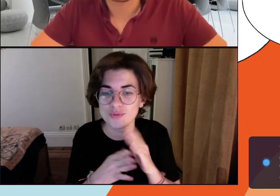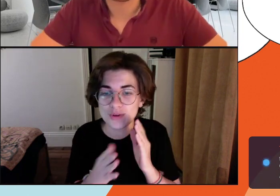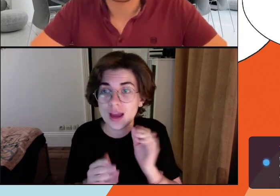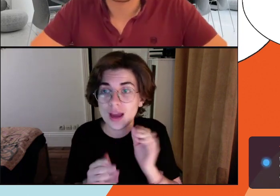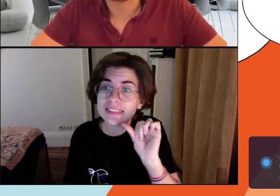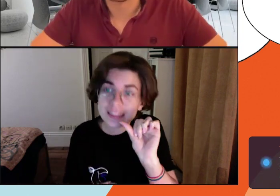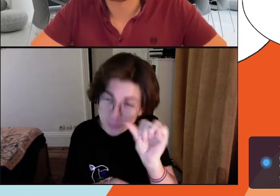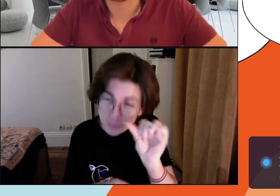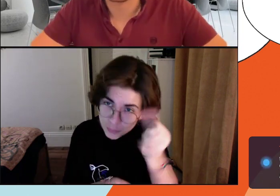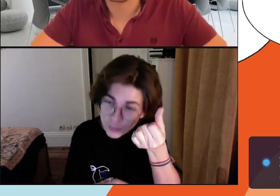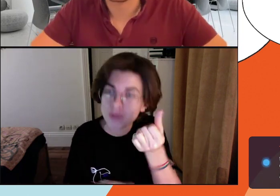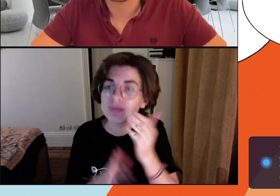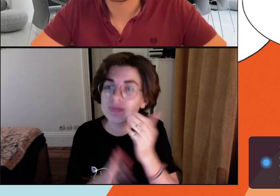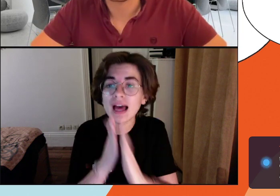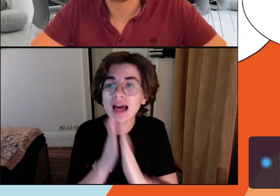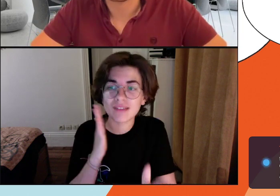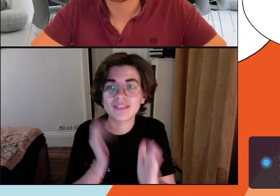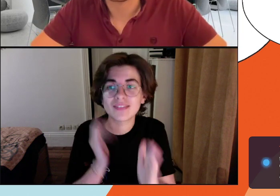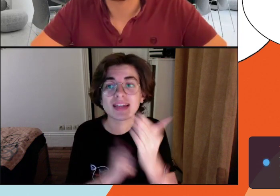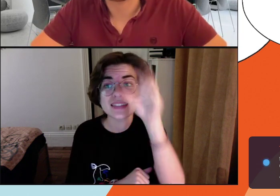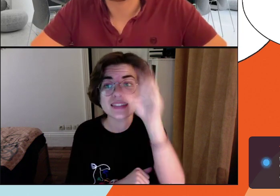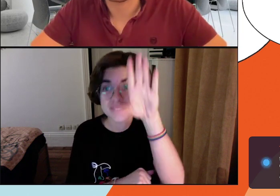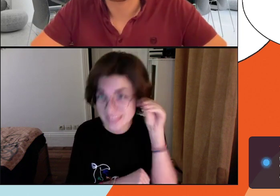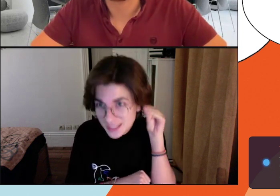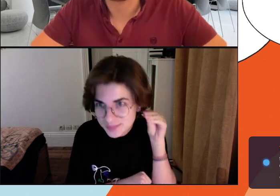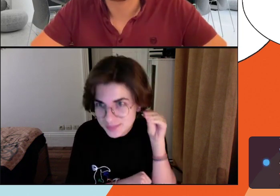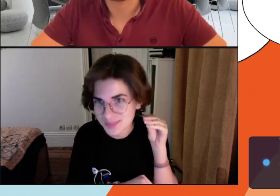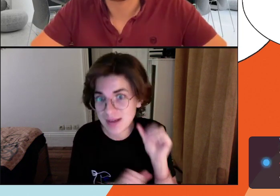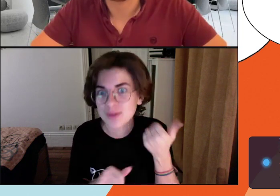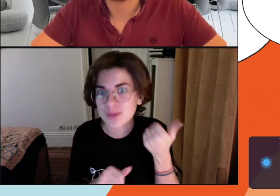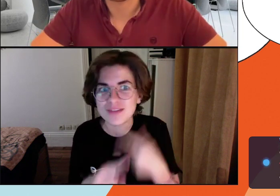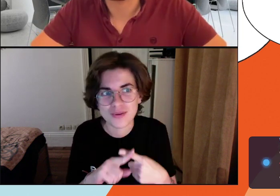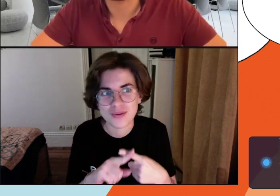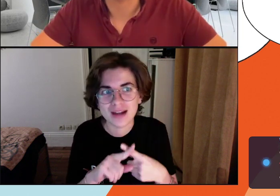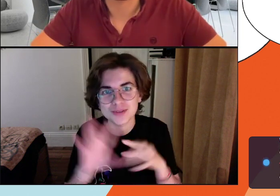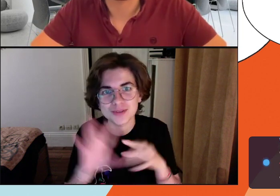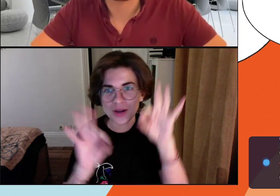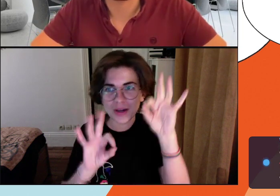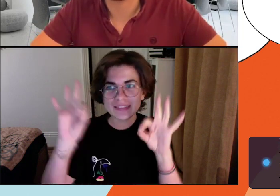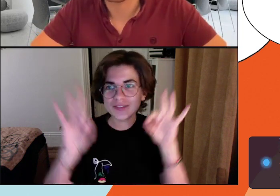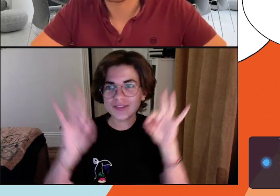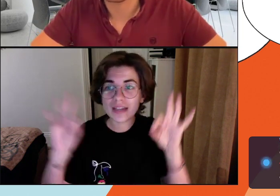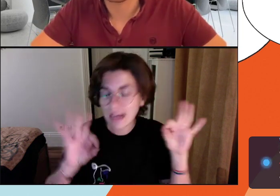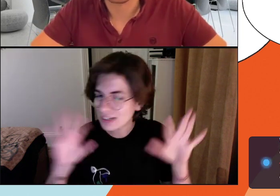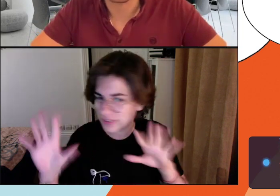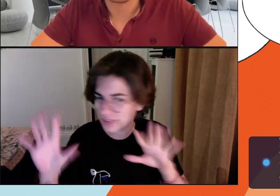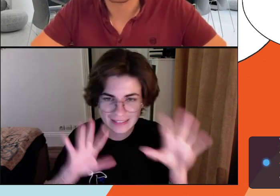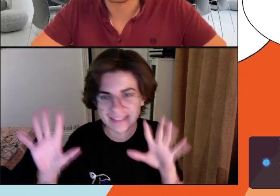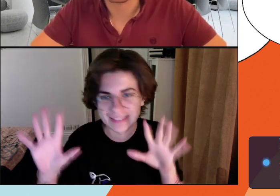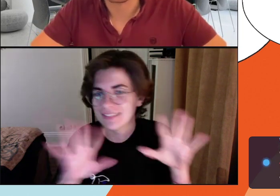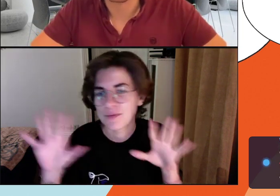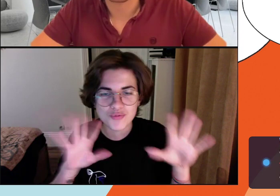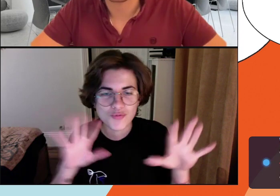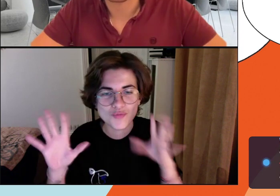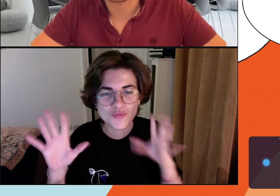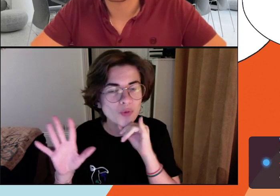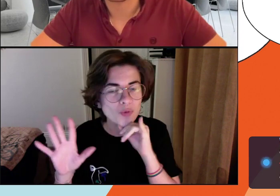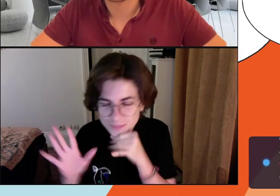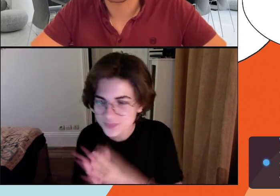fait, c'est mon premier live avec un invité. La première fois, donc, niveau réglage, c'était un peu